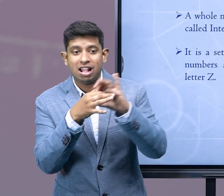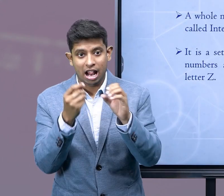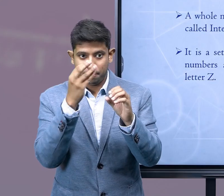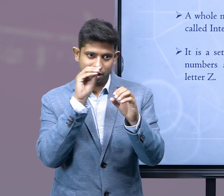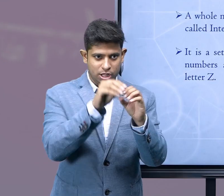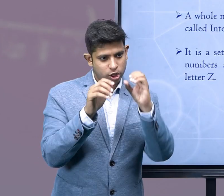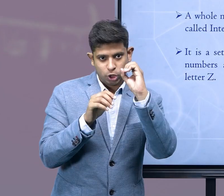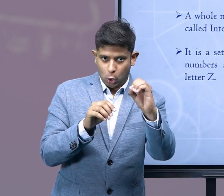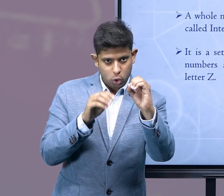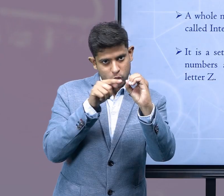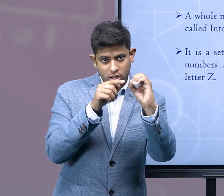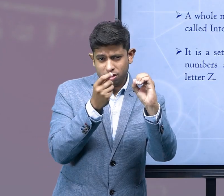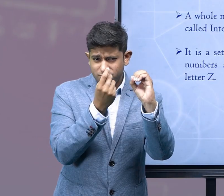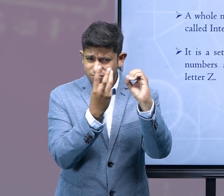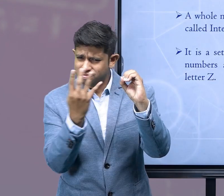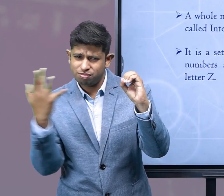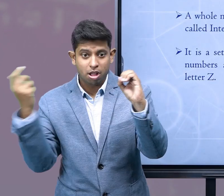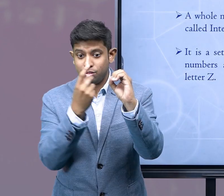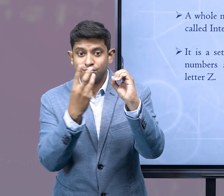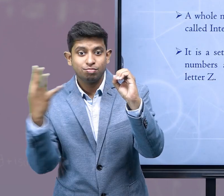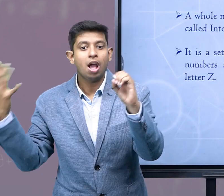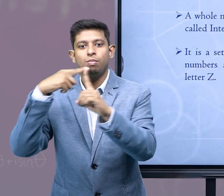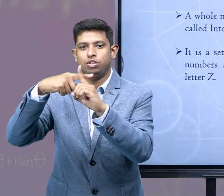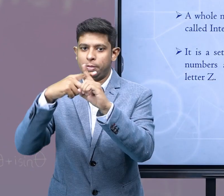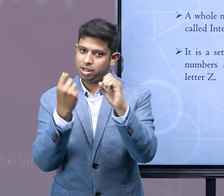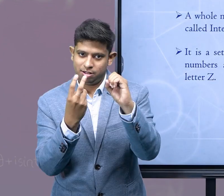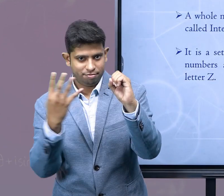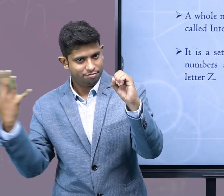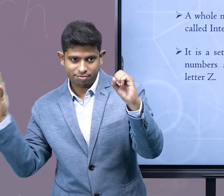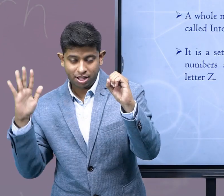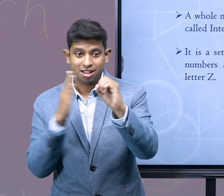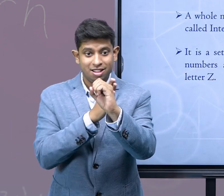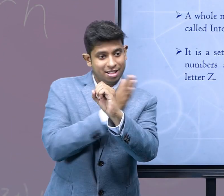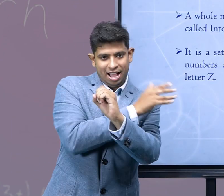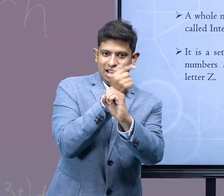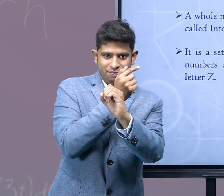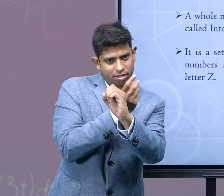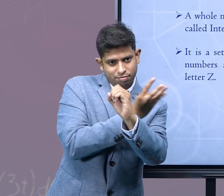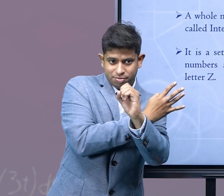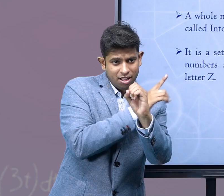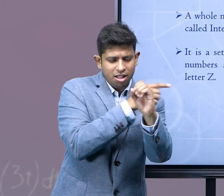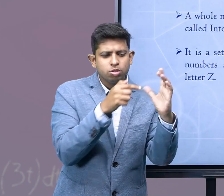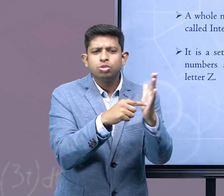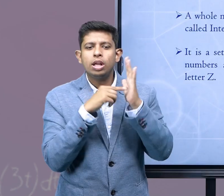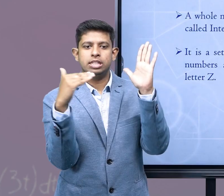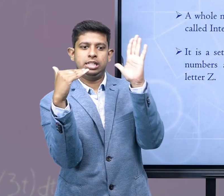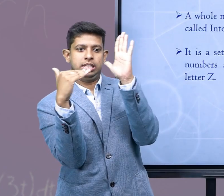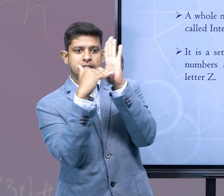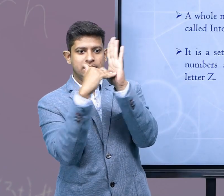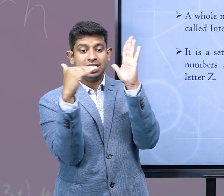अर्थ है यह एक संख्याओं का समूह है जिसमें शून्य, धनात्मक प्राकृतिक संख्याएं